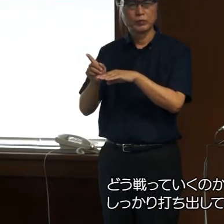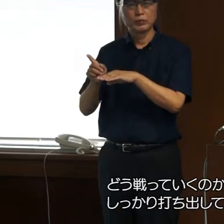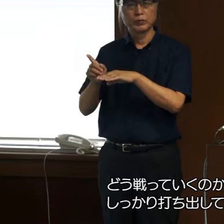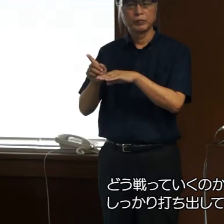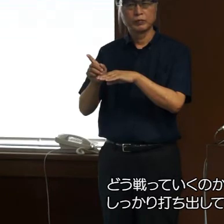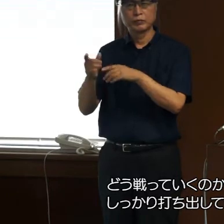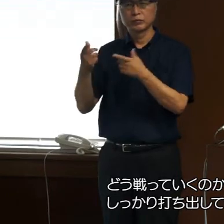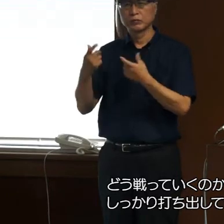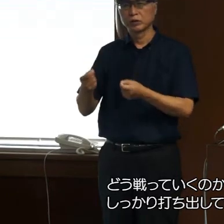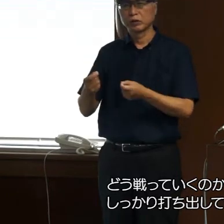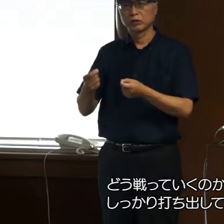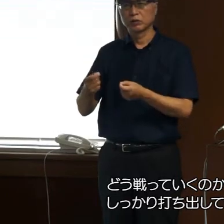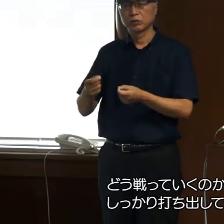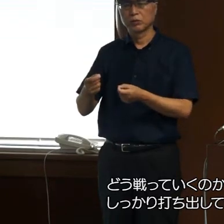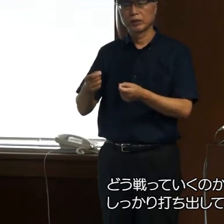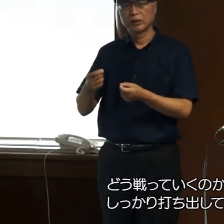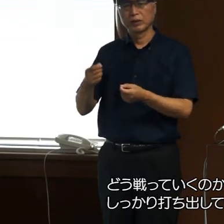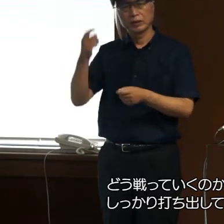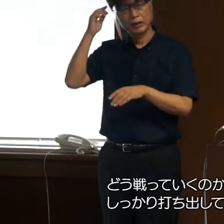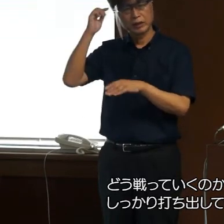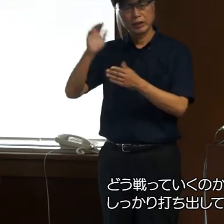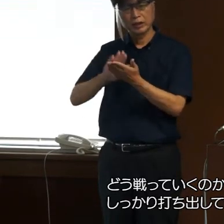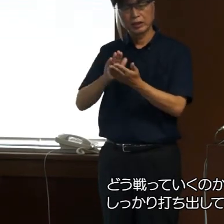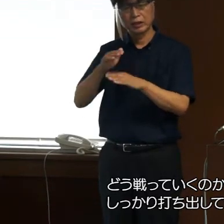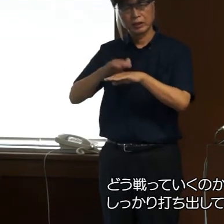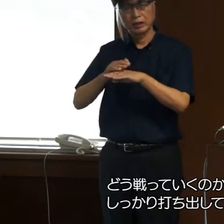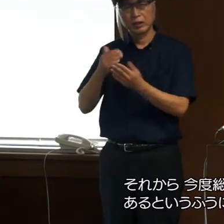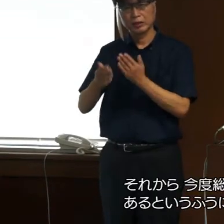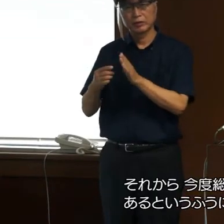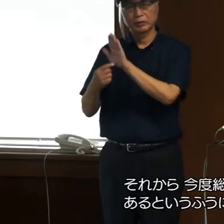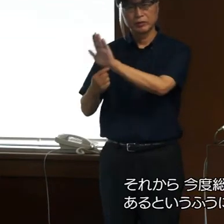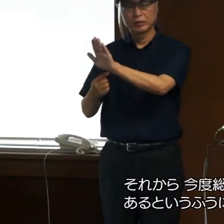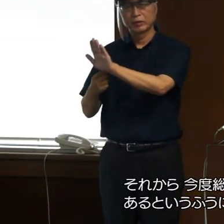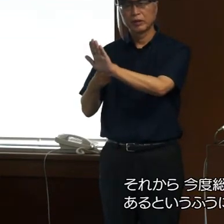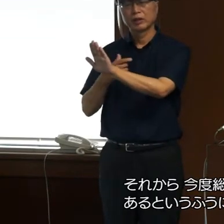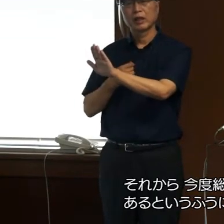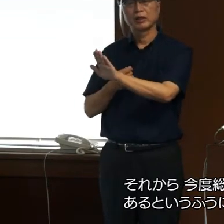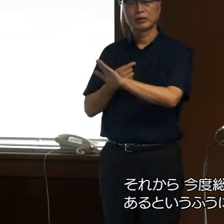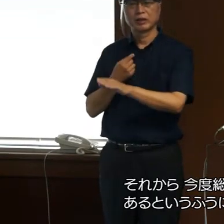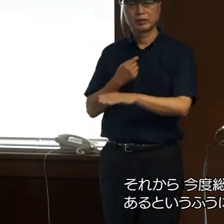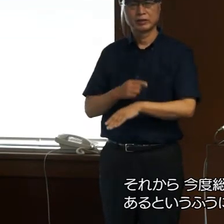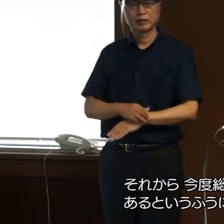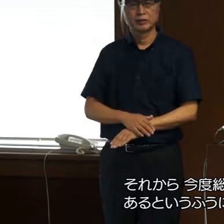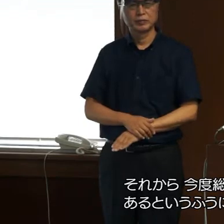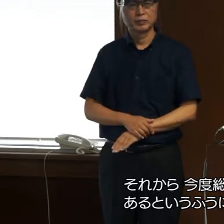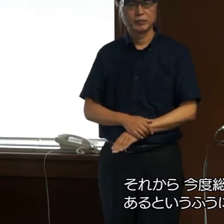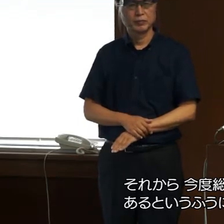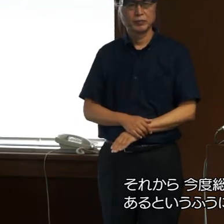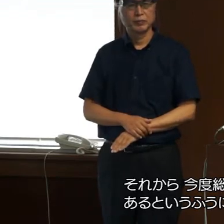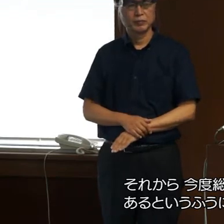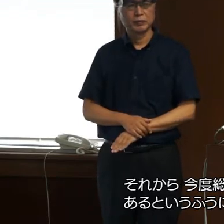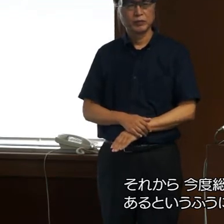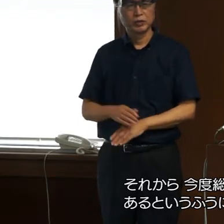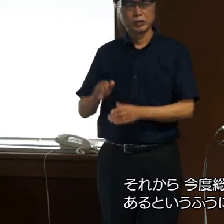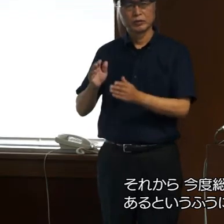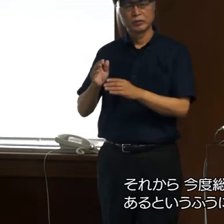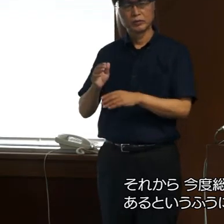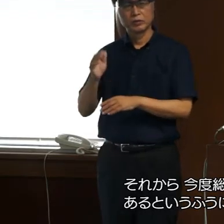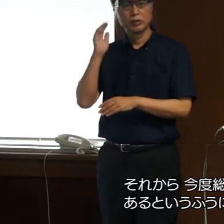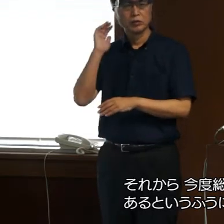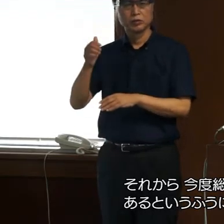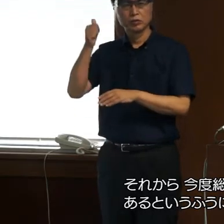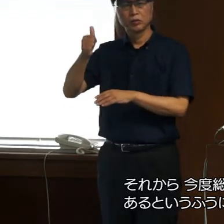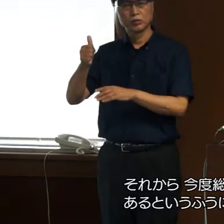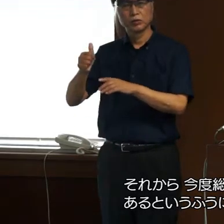て、しっかり打ち出していただきたいと思うことと、それから今度は総理の会見もあるというふう